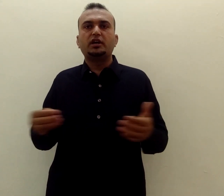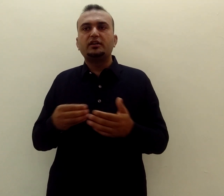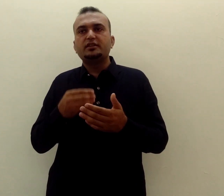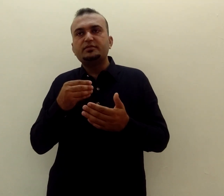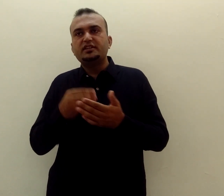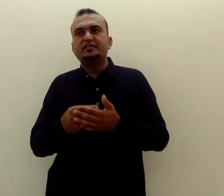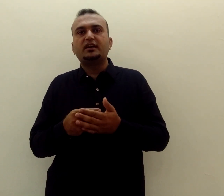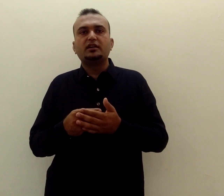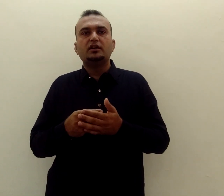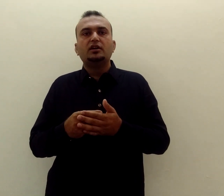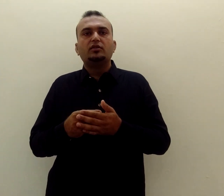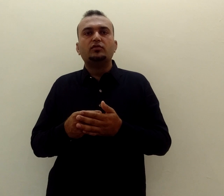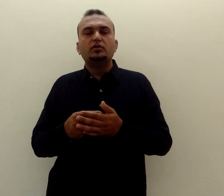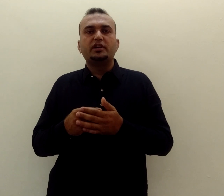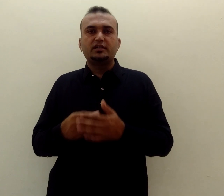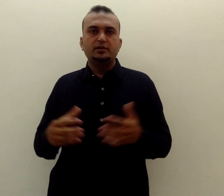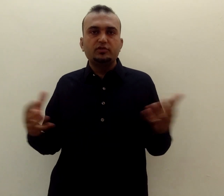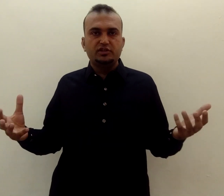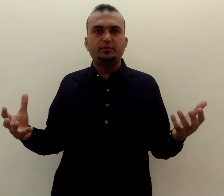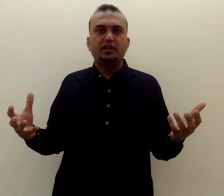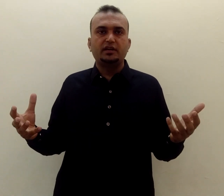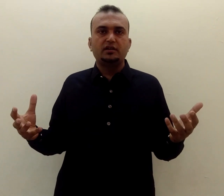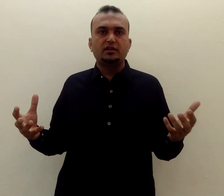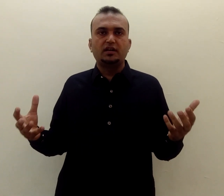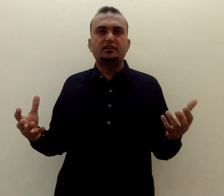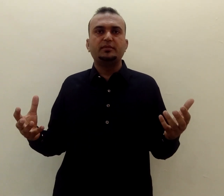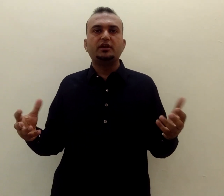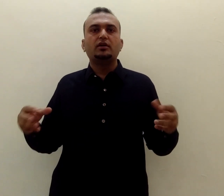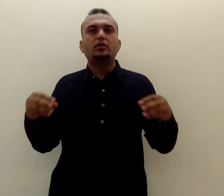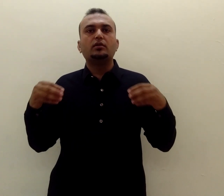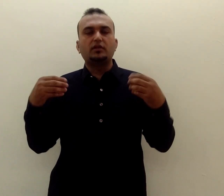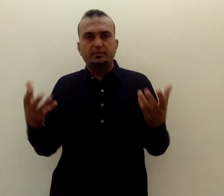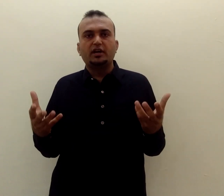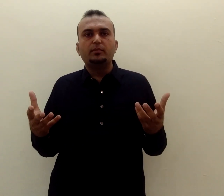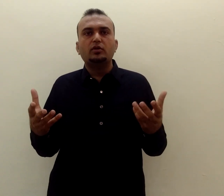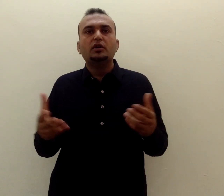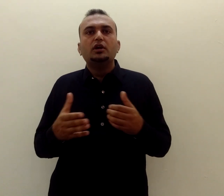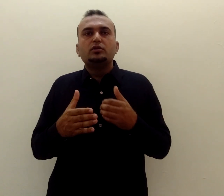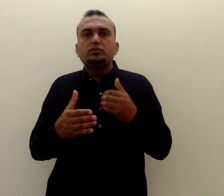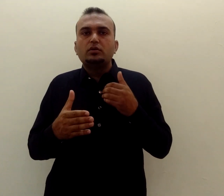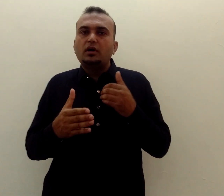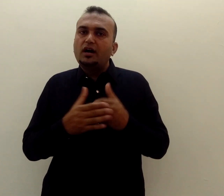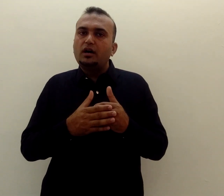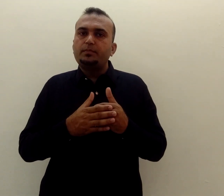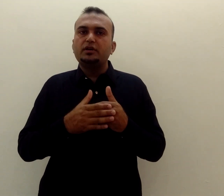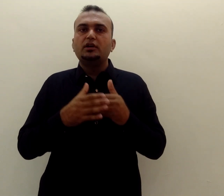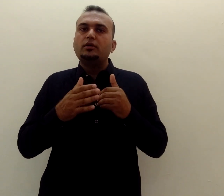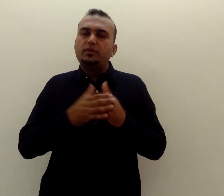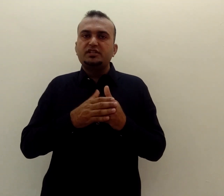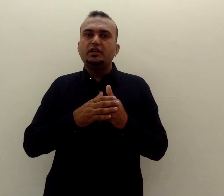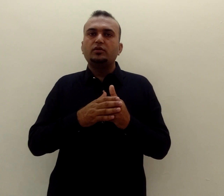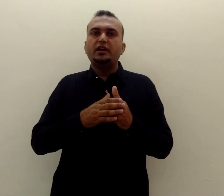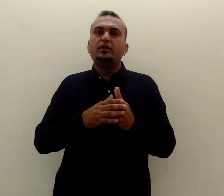कि सबसे ज़्यादा वो एक अच्छी पोजीशन पे आए, क्लास में कामयाब हो। तो आप बच्चे जो हैं,